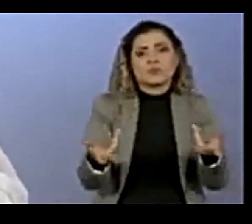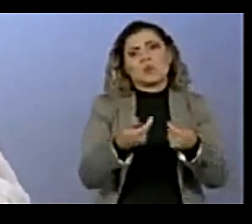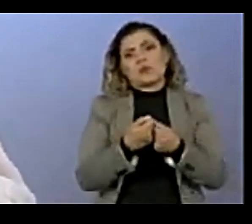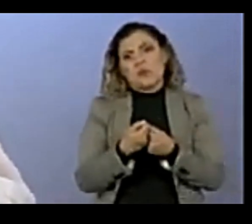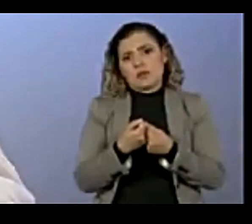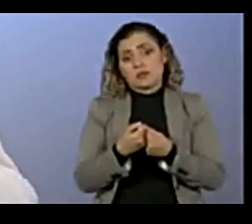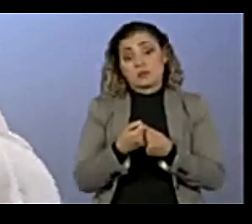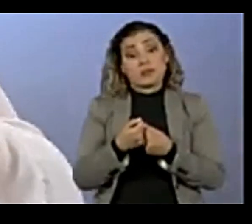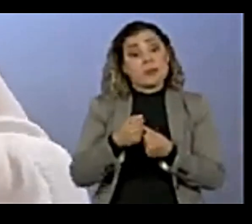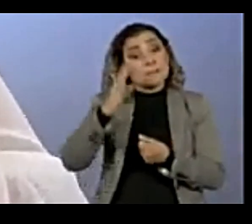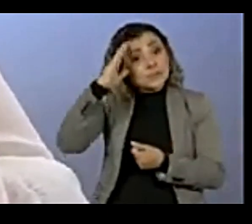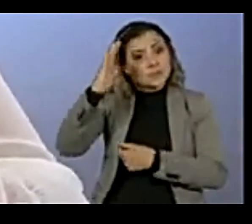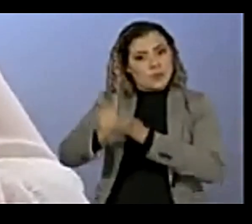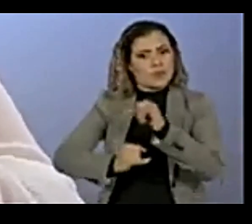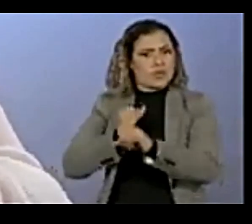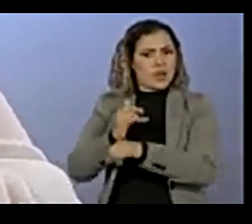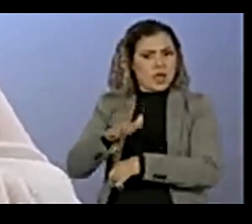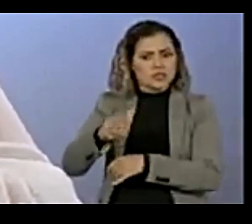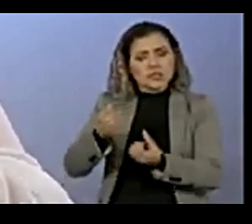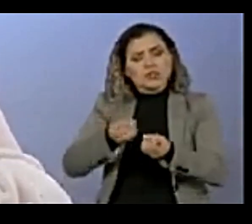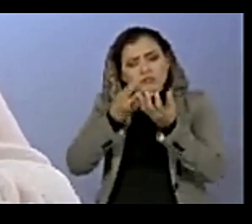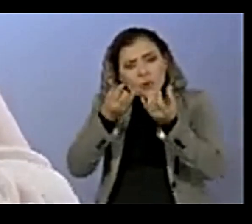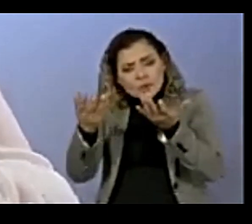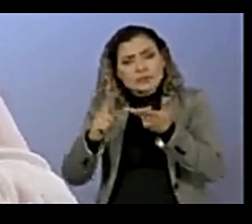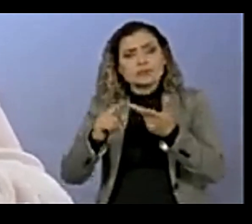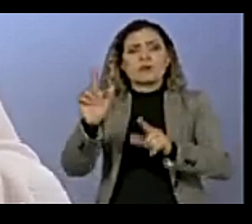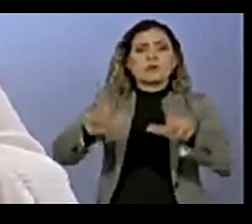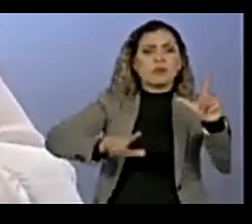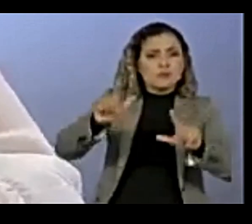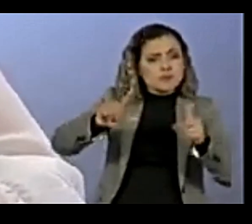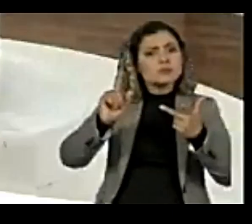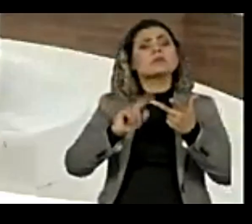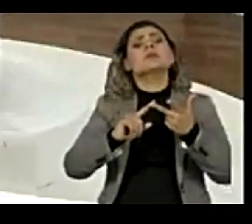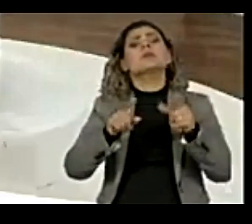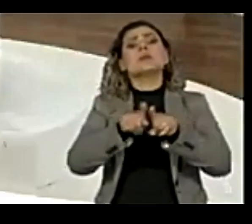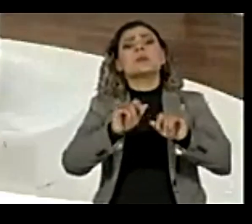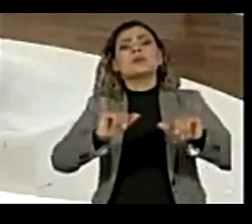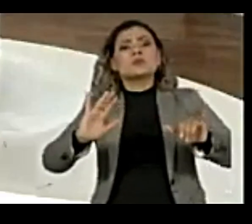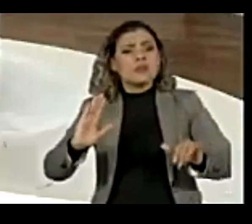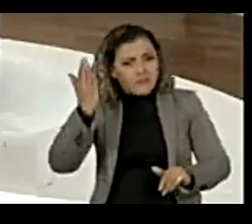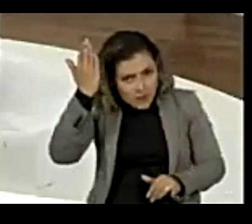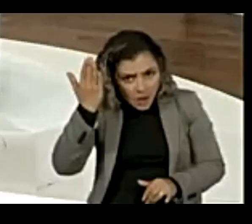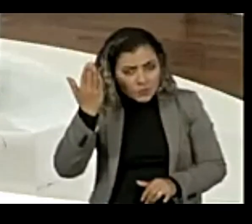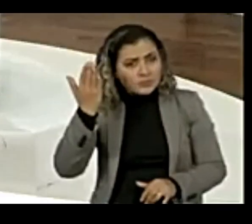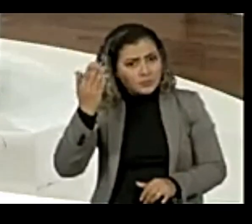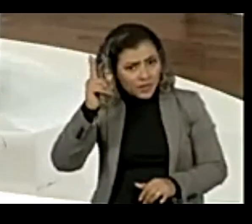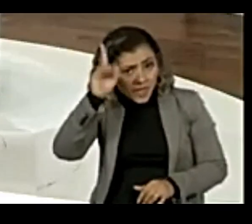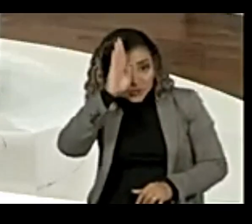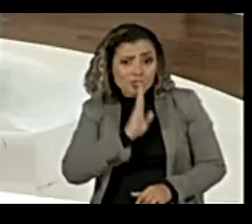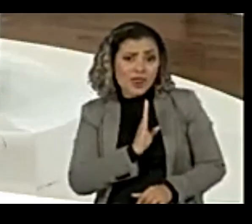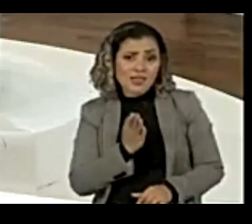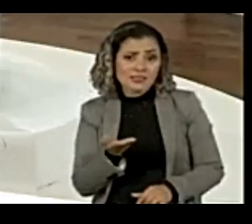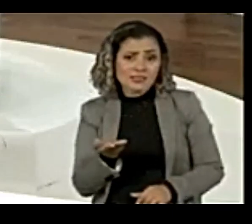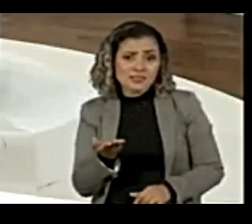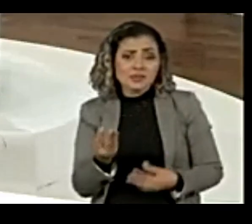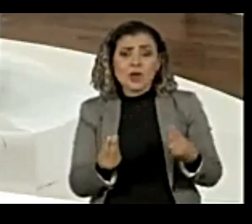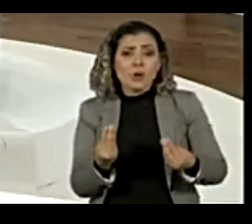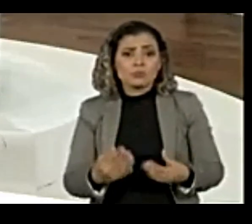no meio digital, a informação, a mídia, ela é paga, mas as fake news, elas são gratuitas?